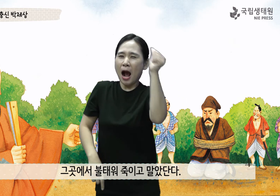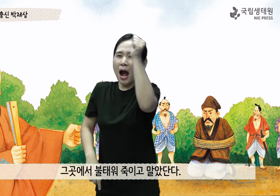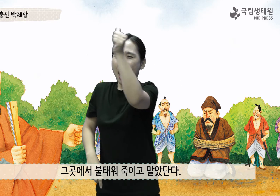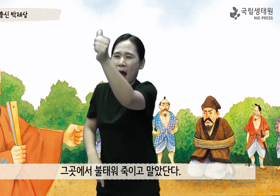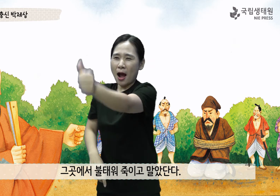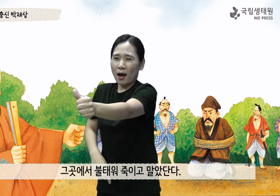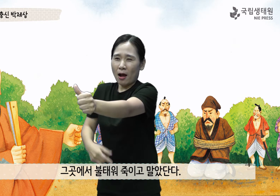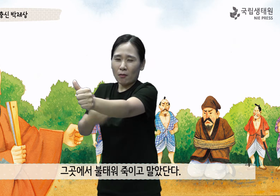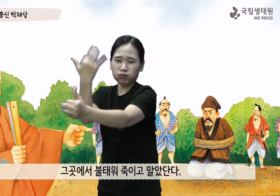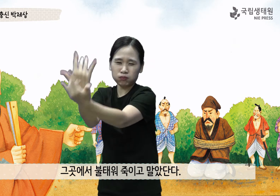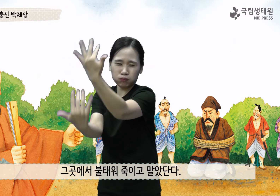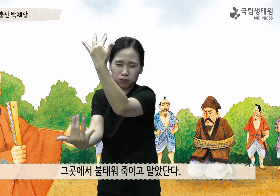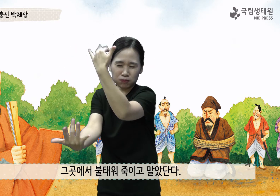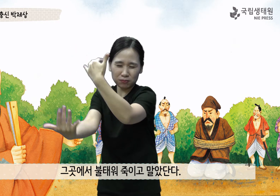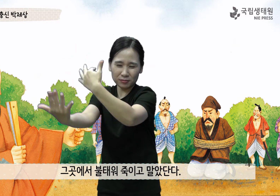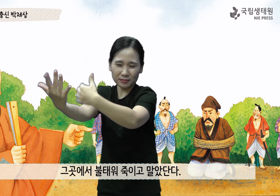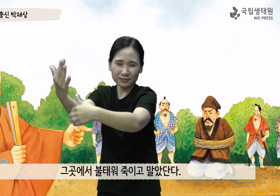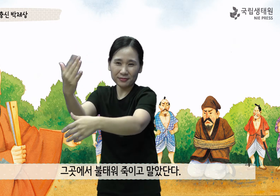죽이고 말았단다.